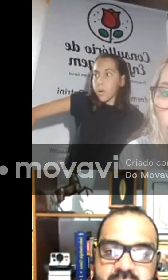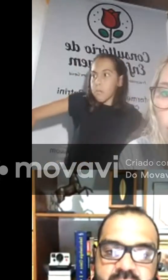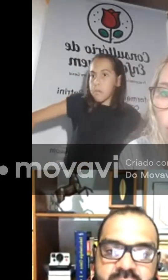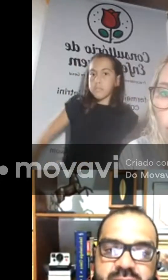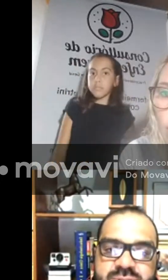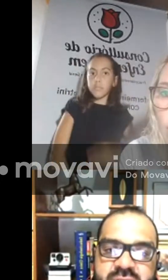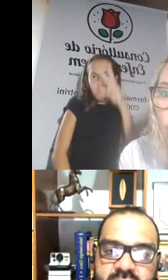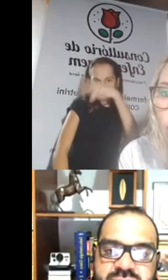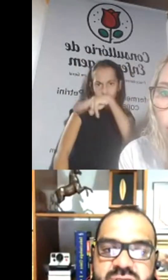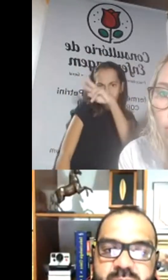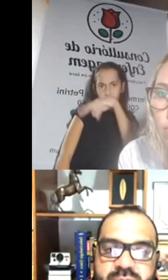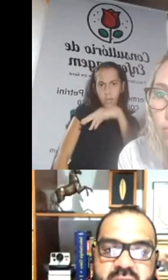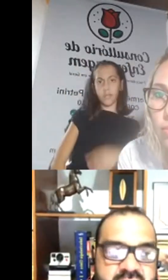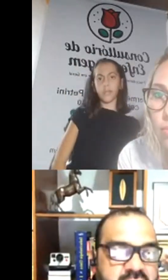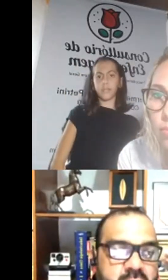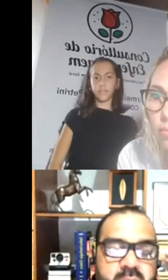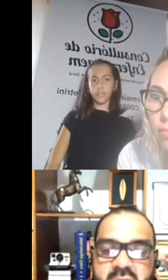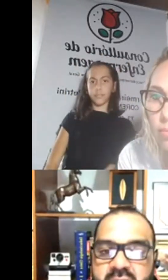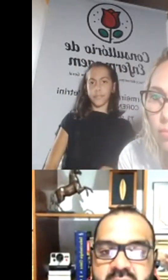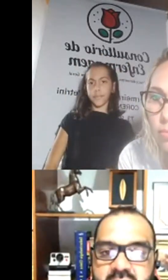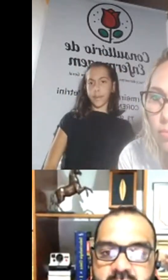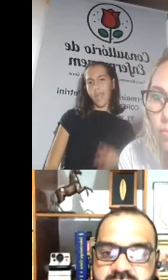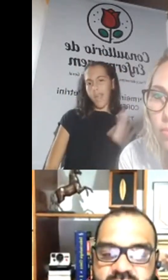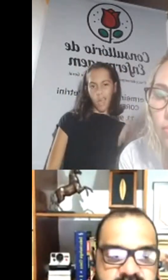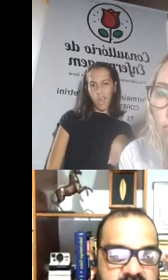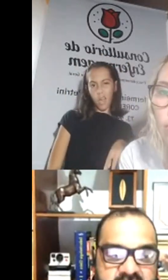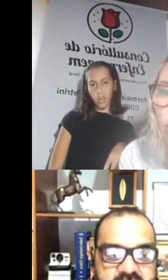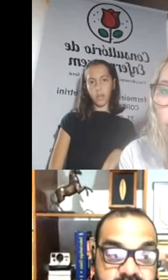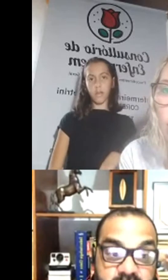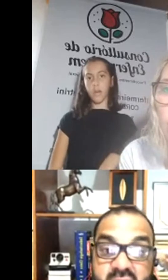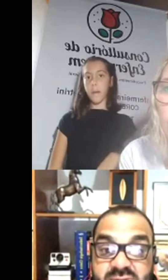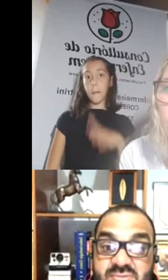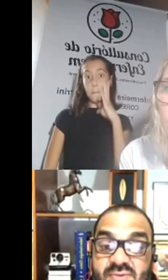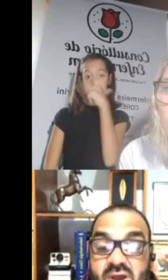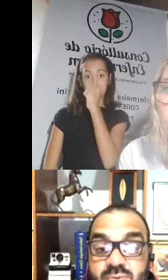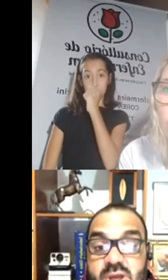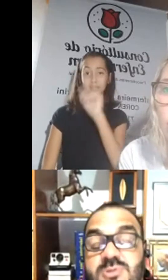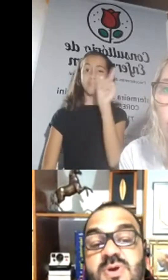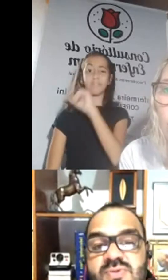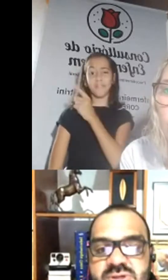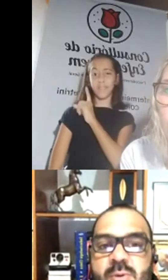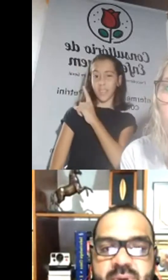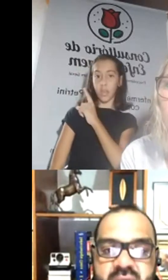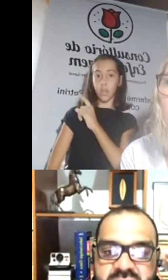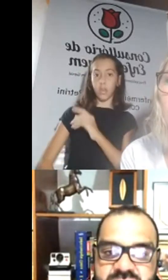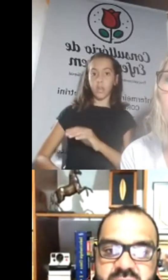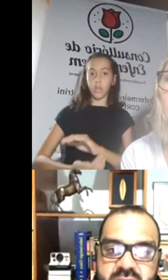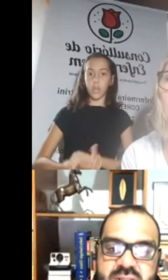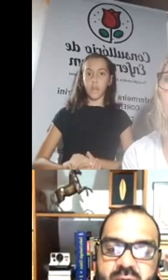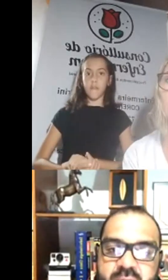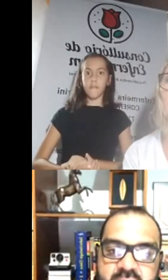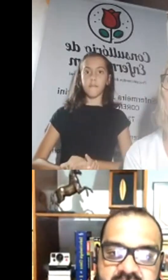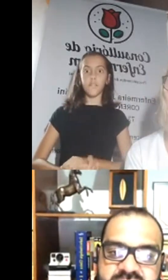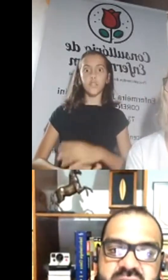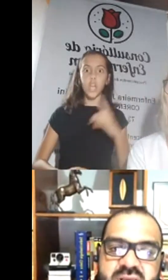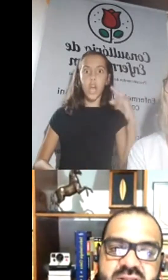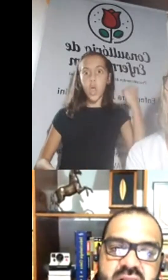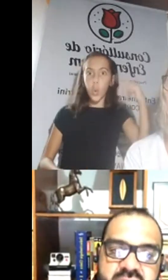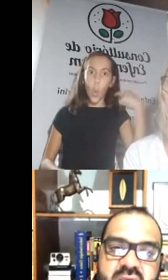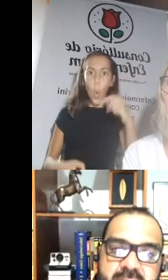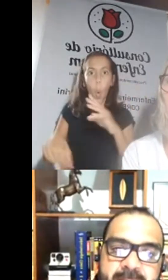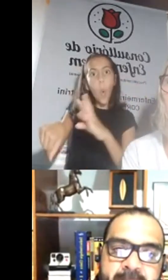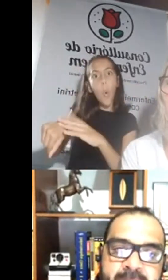criam um estereotipo, né? Criam como se fosse uma caricatura. Você vai ficar doente porque você é obeso. Então, sim, a gente tem